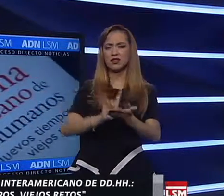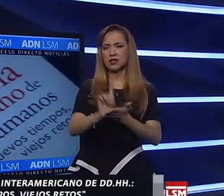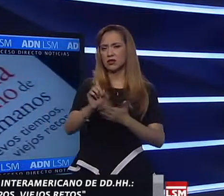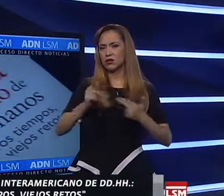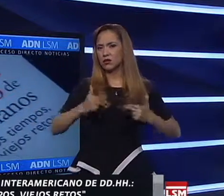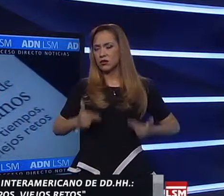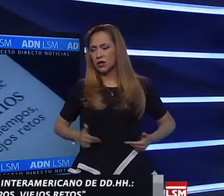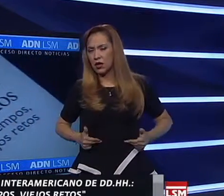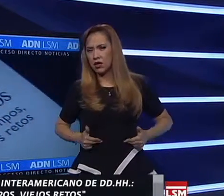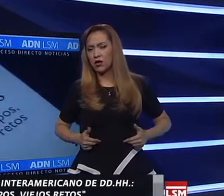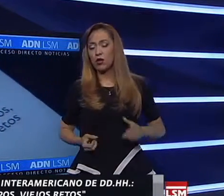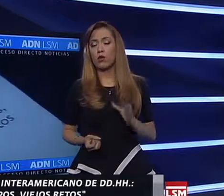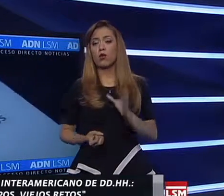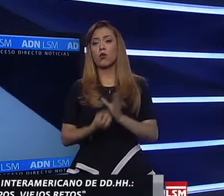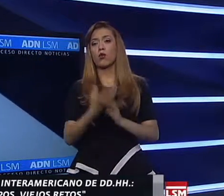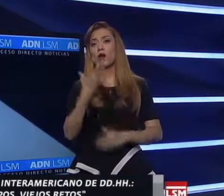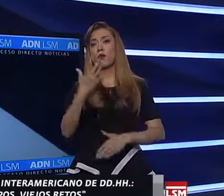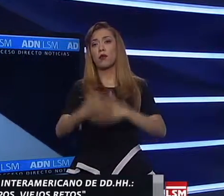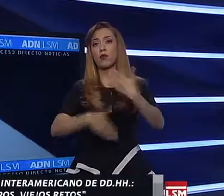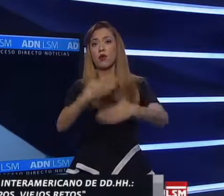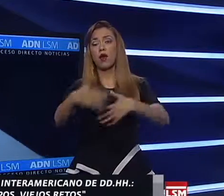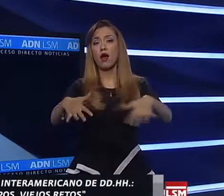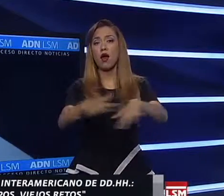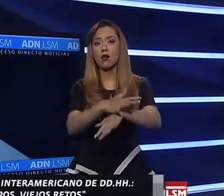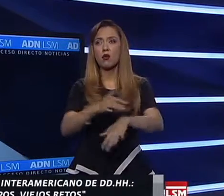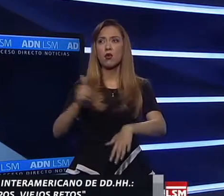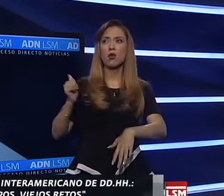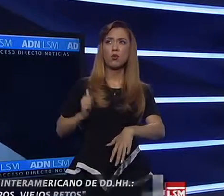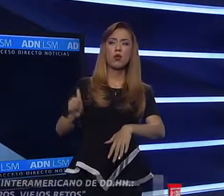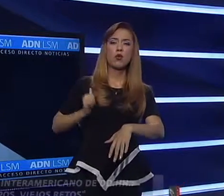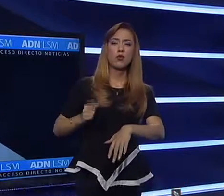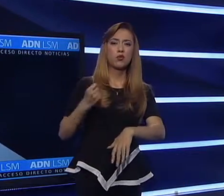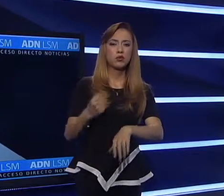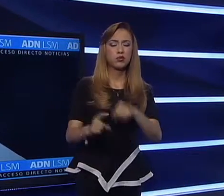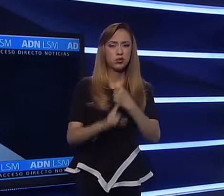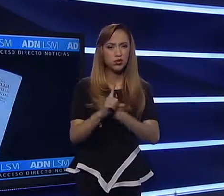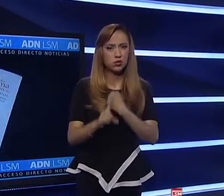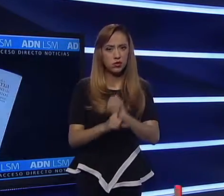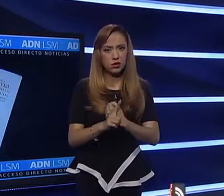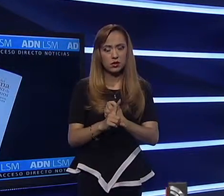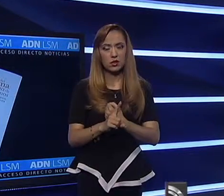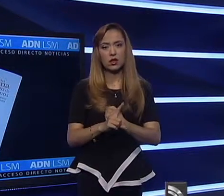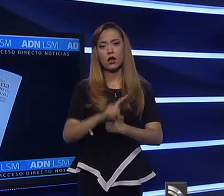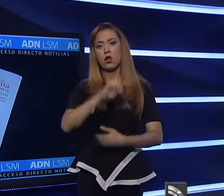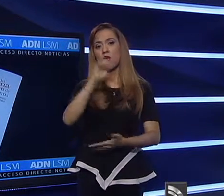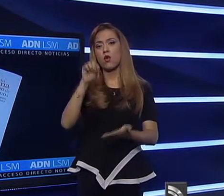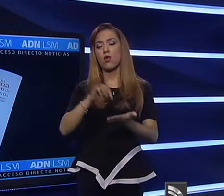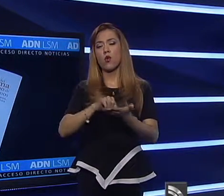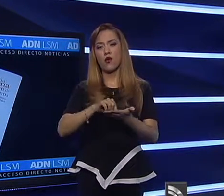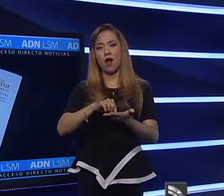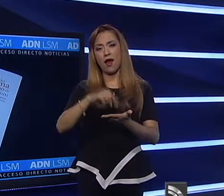Humanos, Nuevos Tiempos, Viejos Retos, que se realizó en el Centro Cultural Universitario.